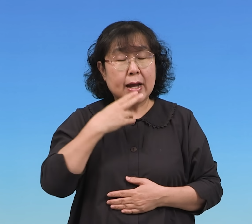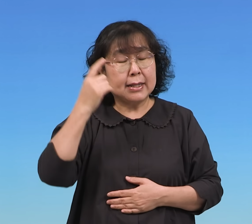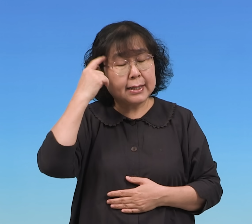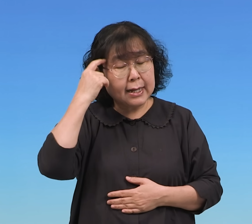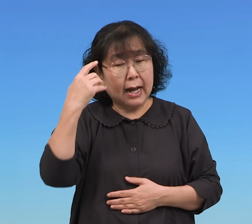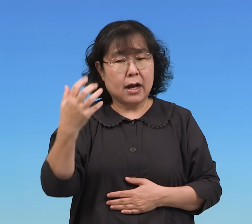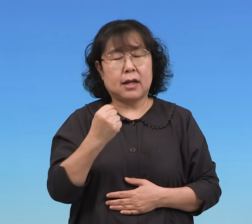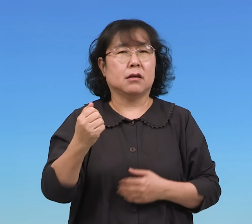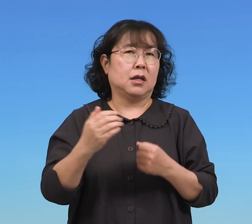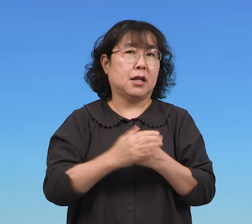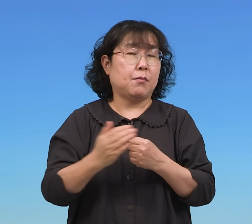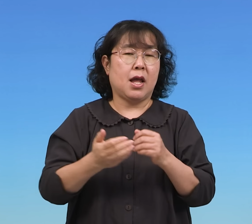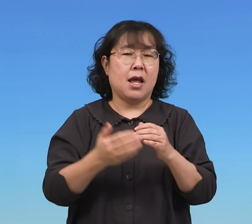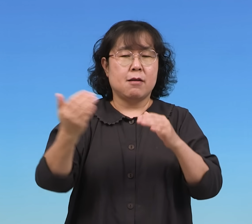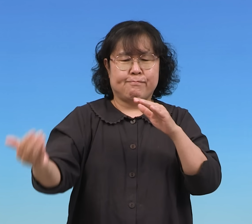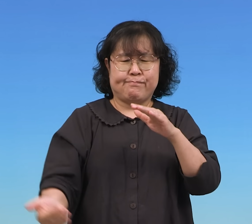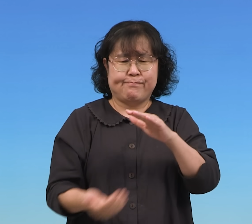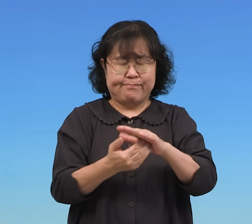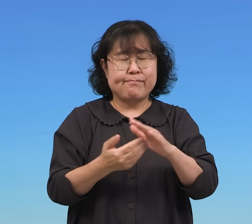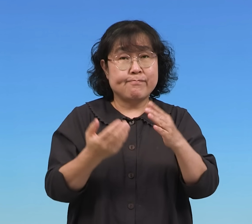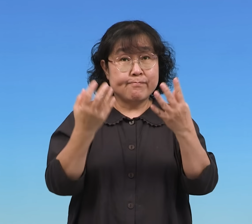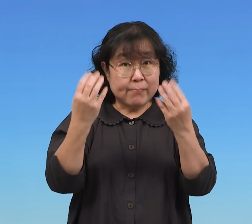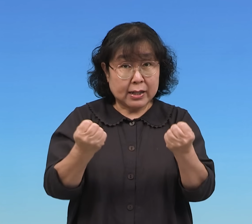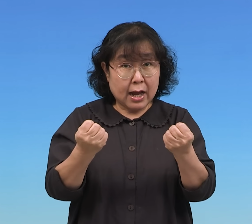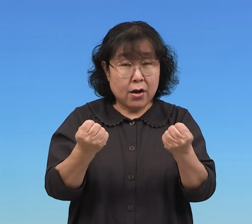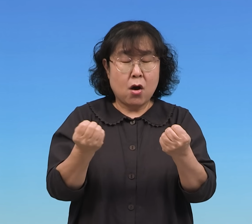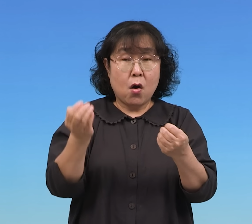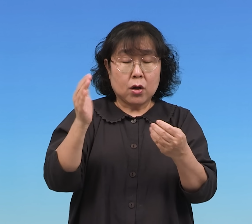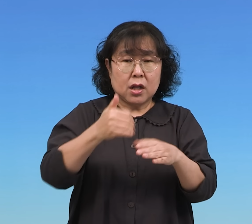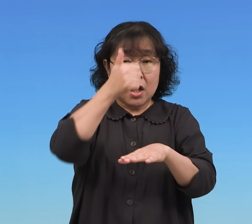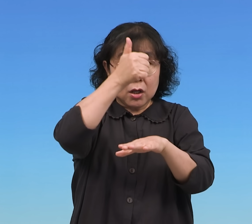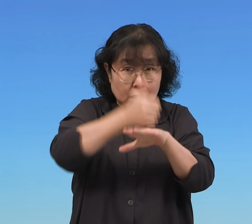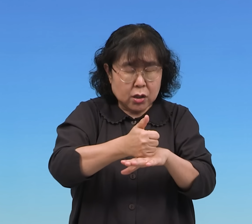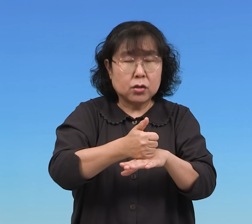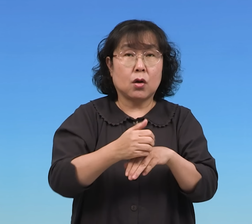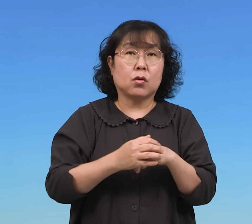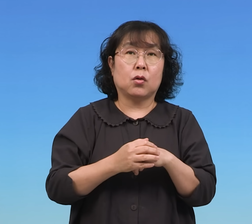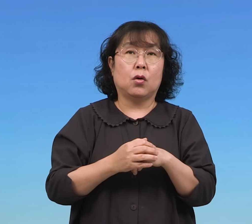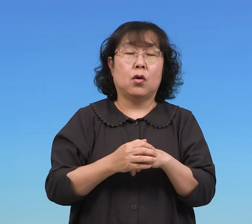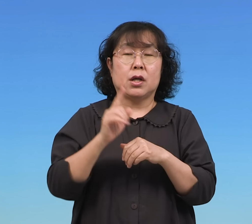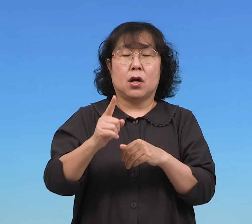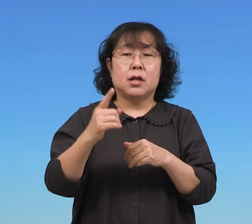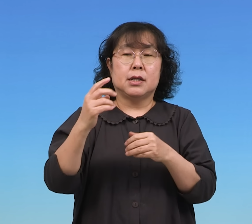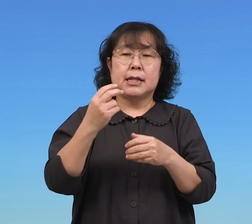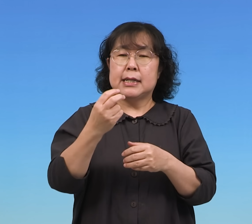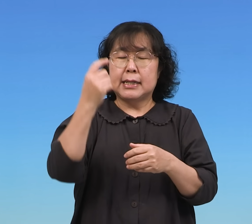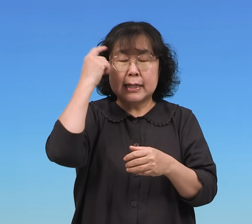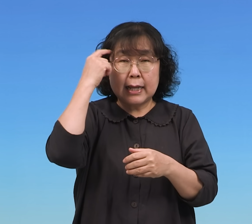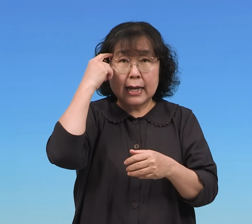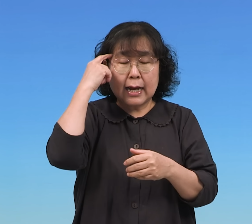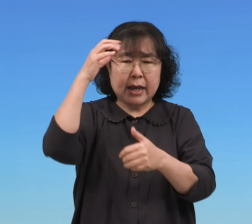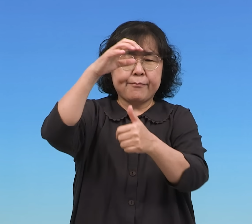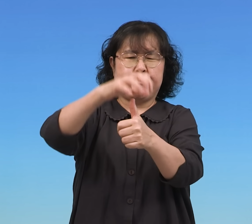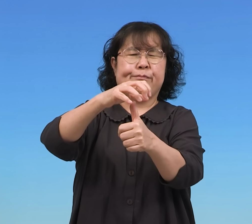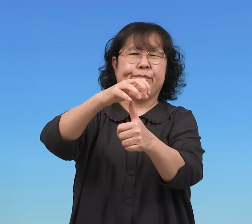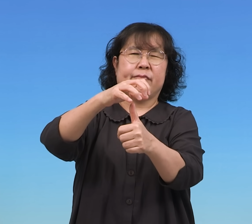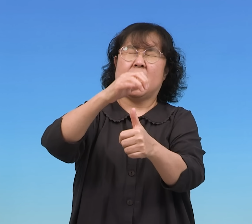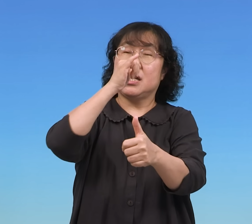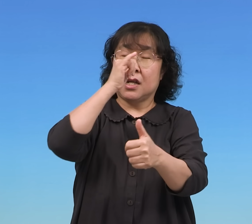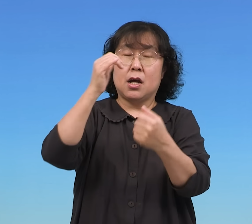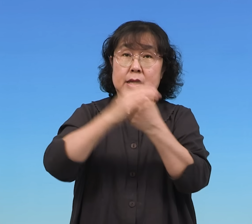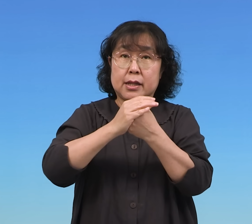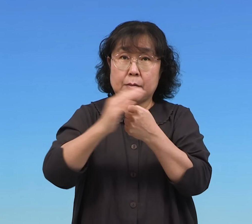생각을 가졌기 때문에 이룬 것도 많지만, 근데 결정적으로 나폴레옹이 이런 생각에 갇혀 있었기